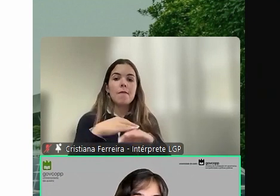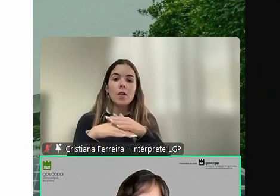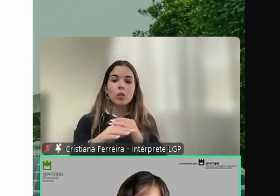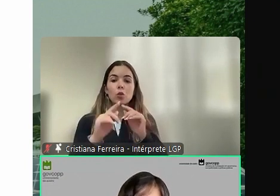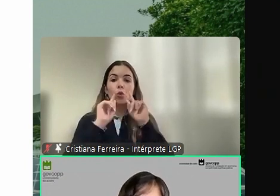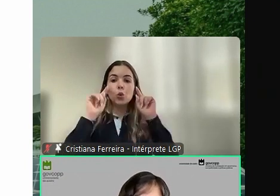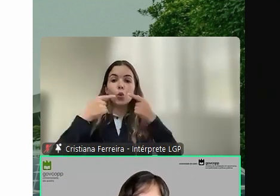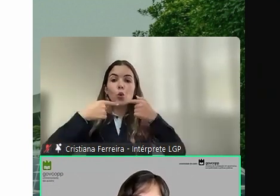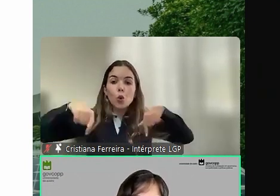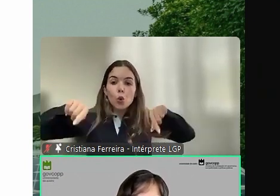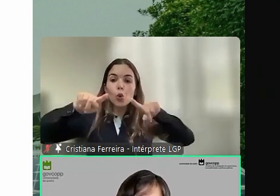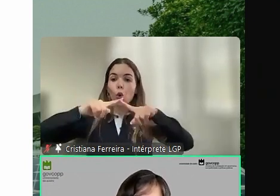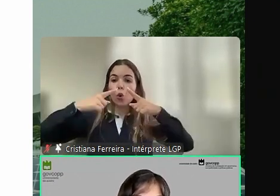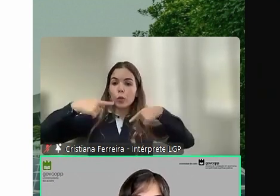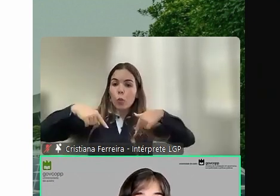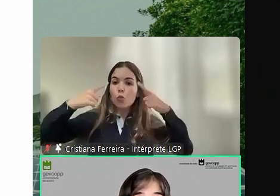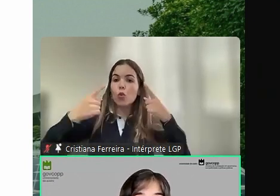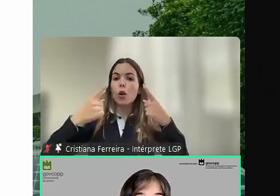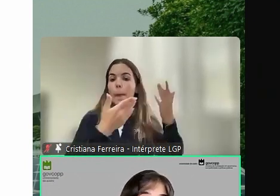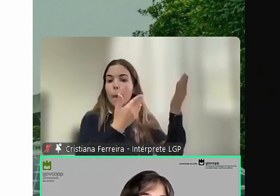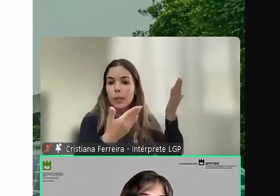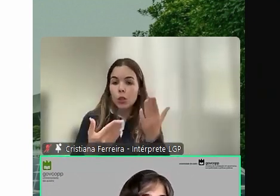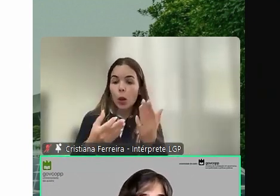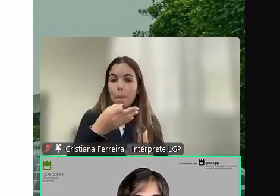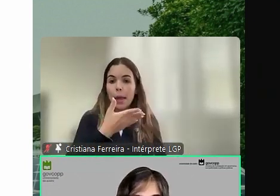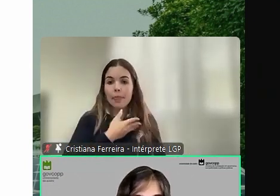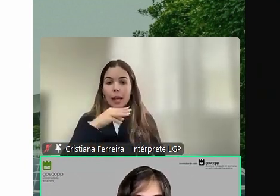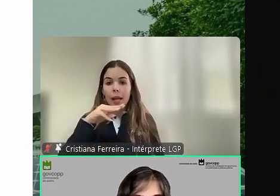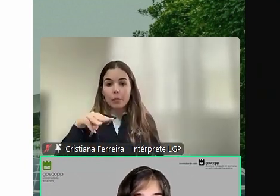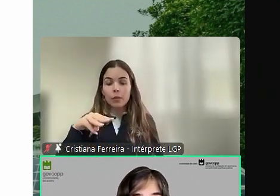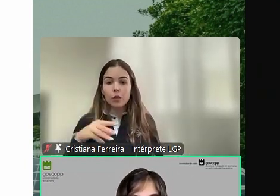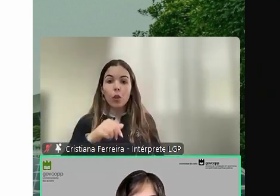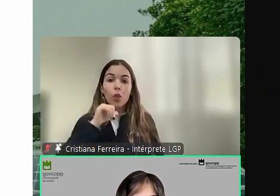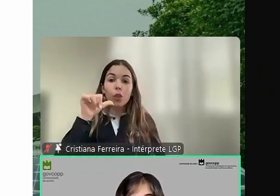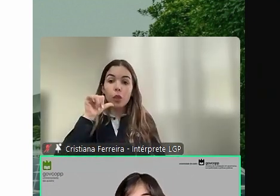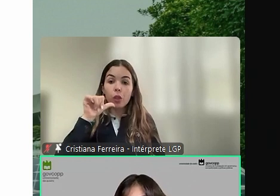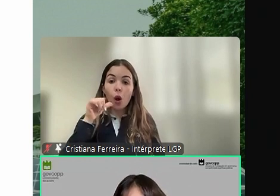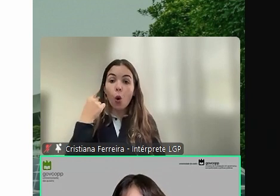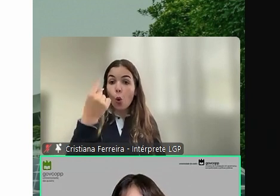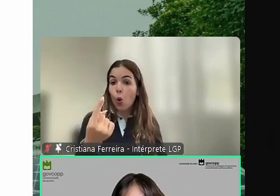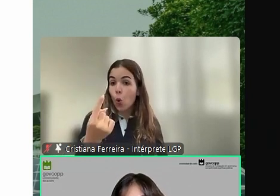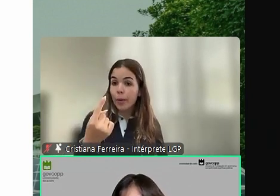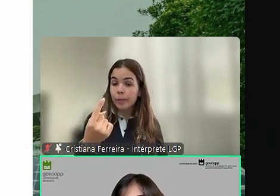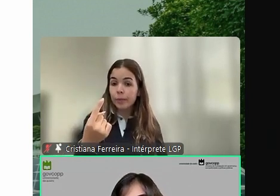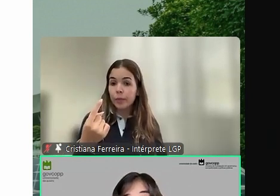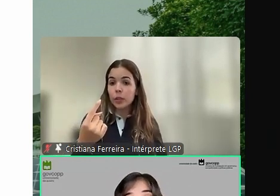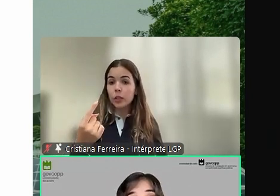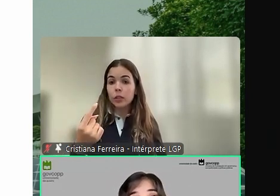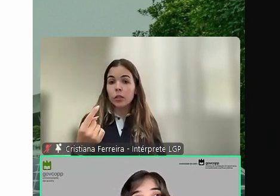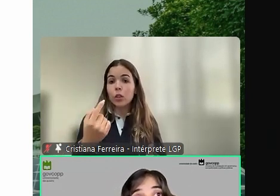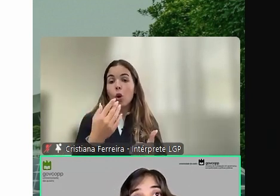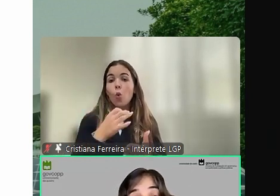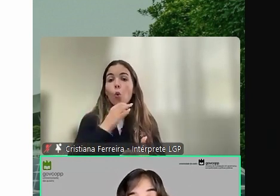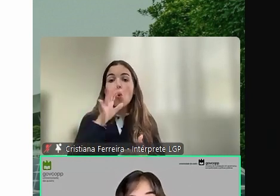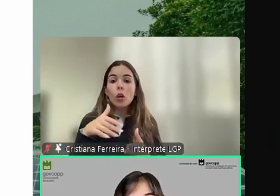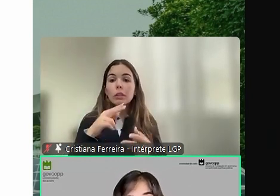públicas de apresentação dos PDMs. Muitas vezes é apenas uma no espaço da Câmara ou